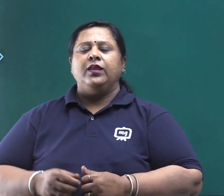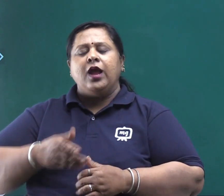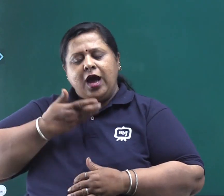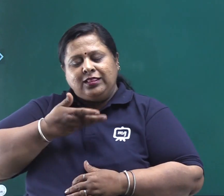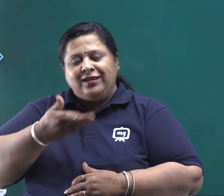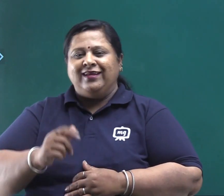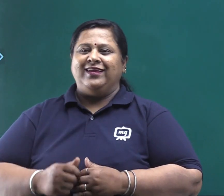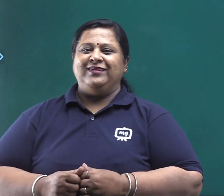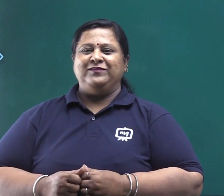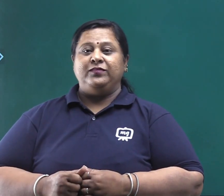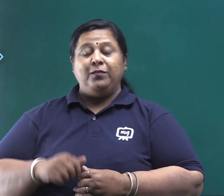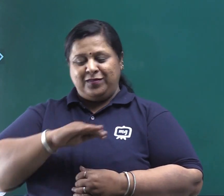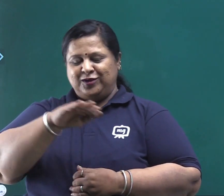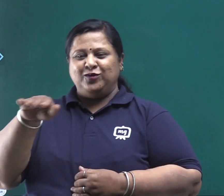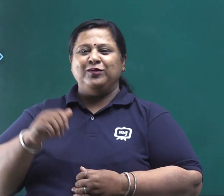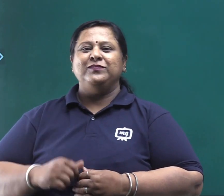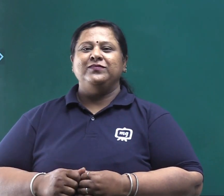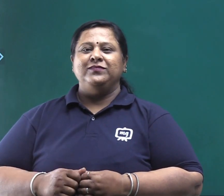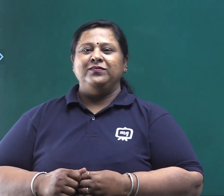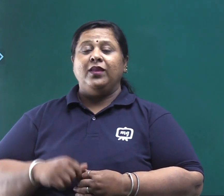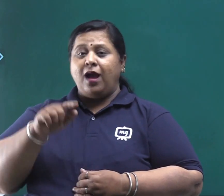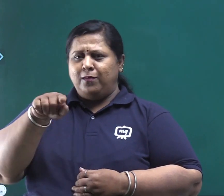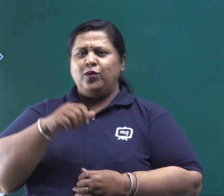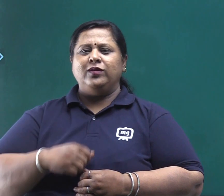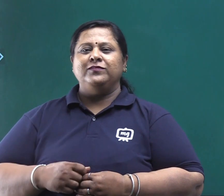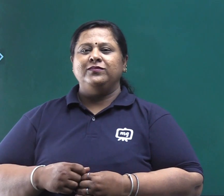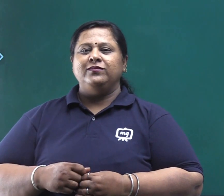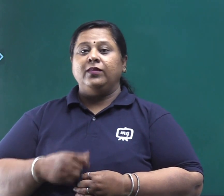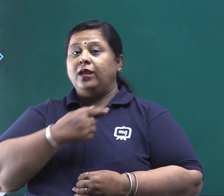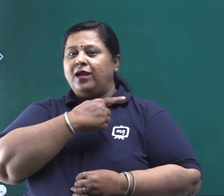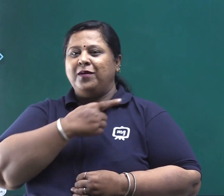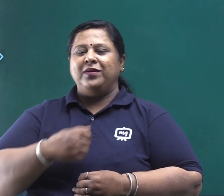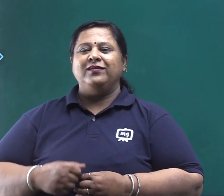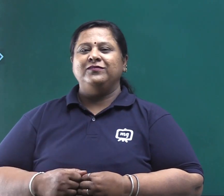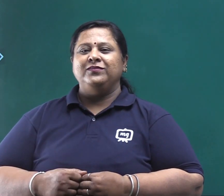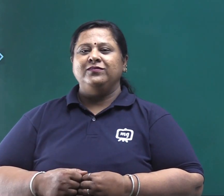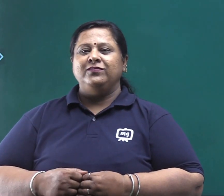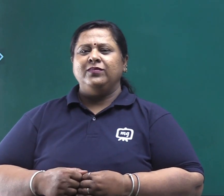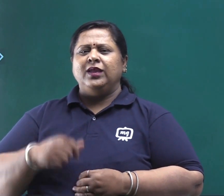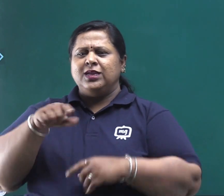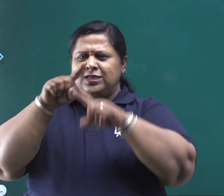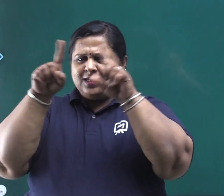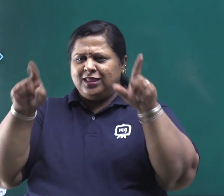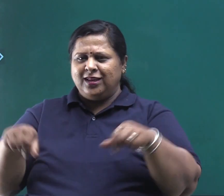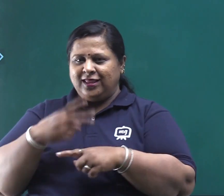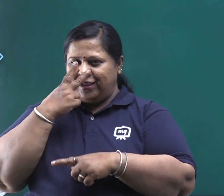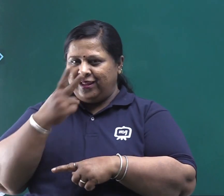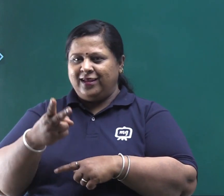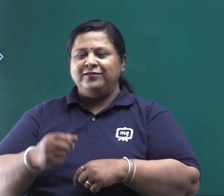अध्ययन करेंगे। बच्चों, आप लोग यहाँ पर यह चित्र देख रहे हैं।